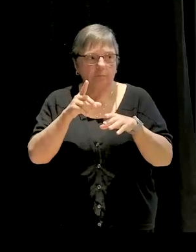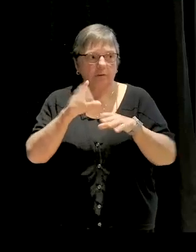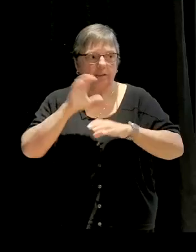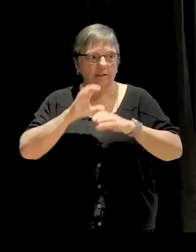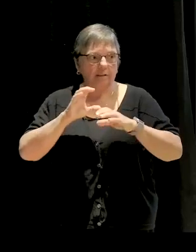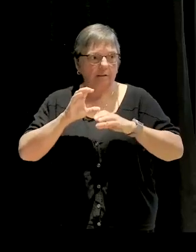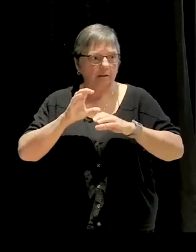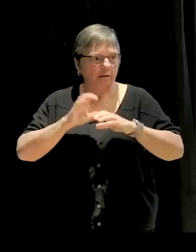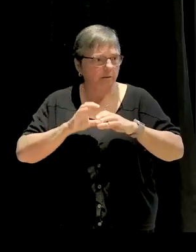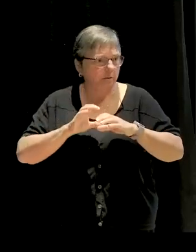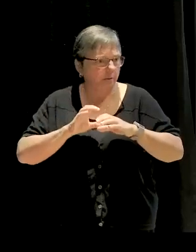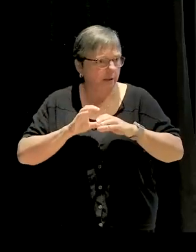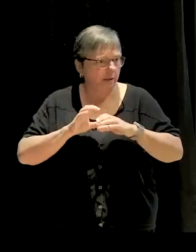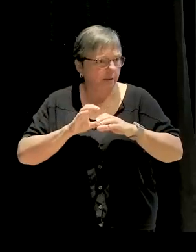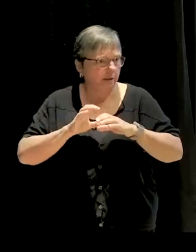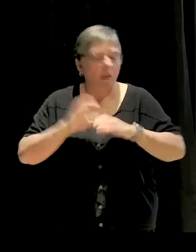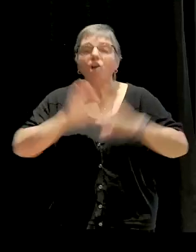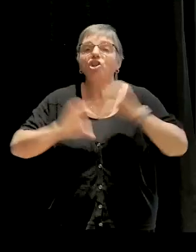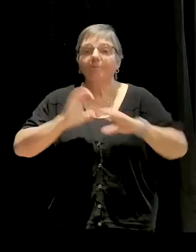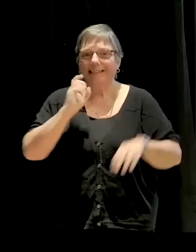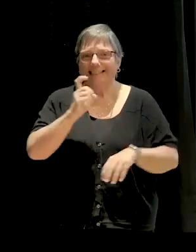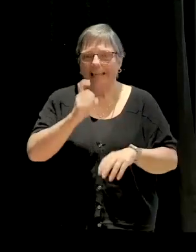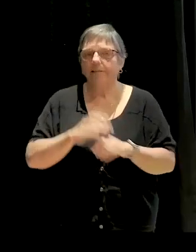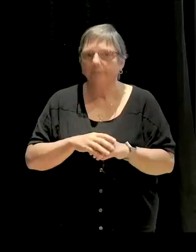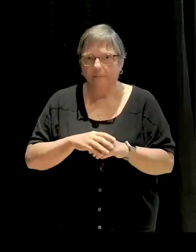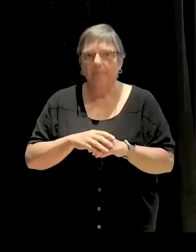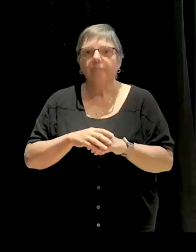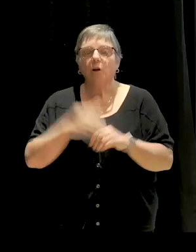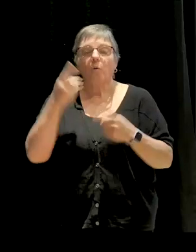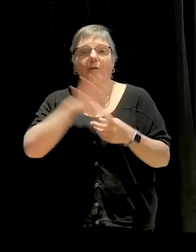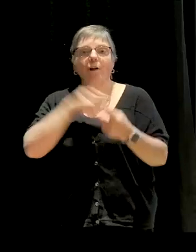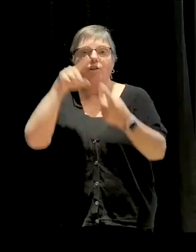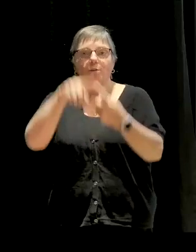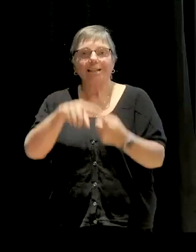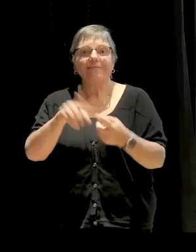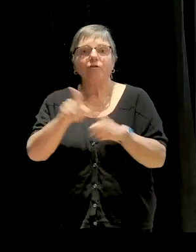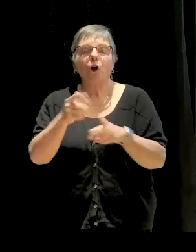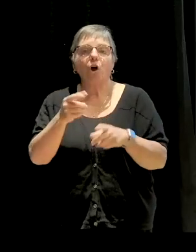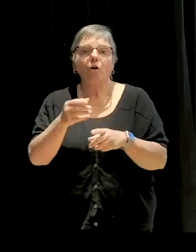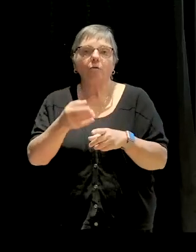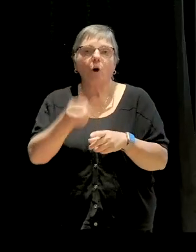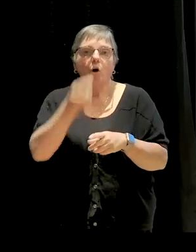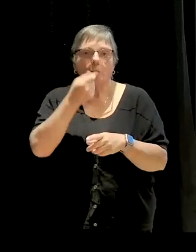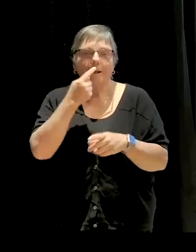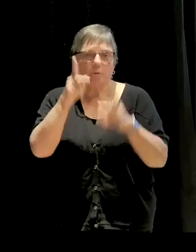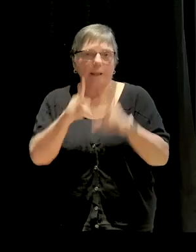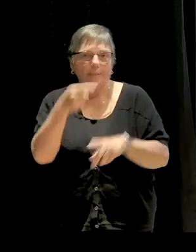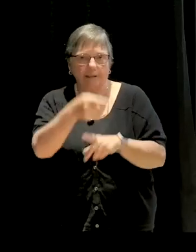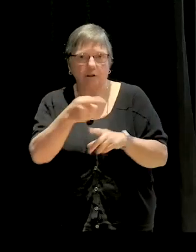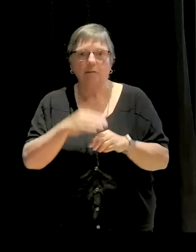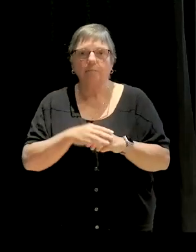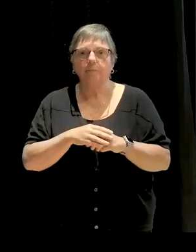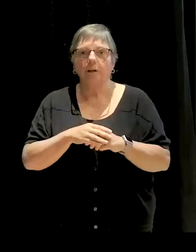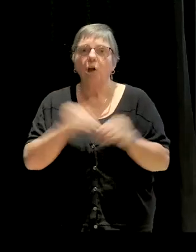de recevoir un soutien psychologique qui est adapté en fonction des objectifs de consommation de la personne. Et il y avait